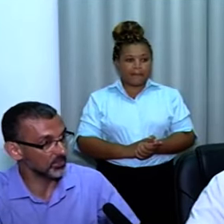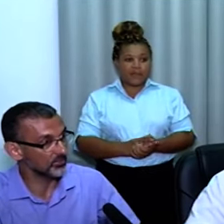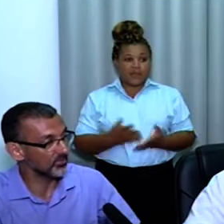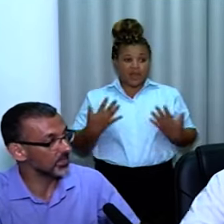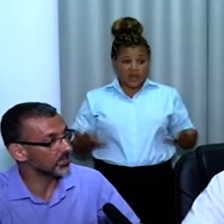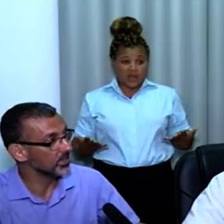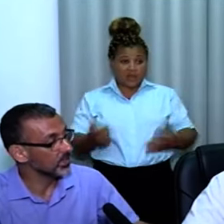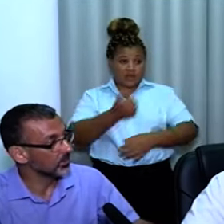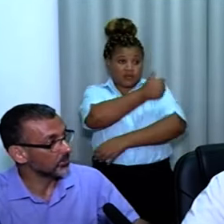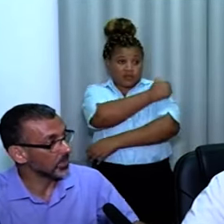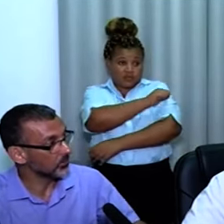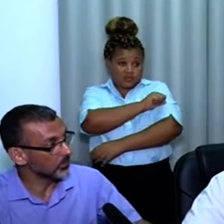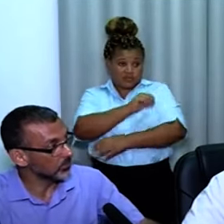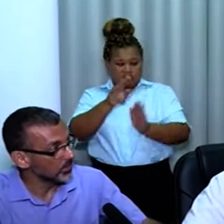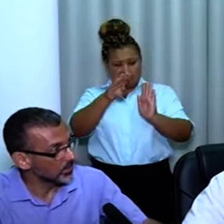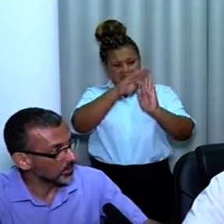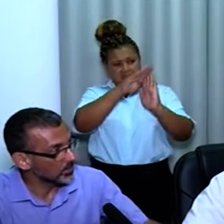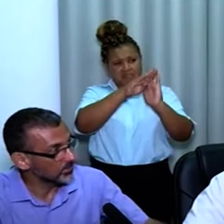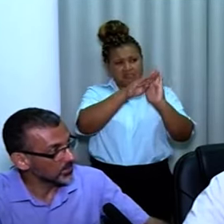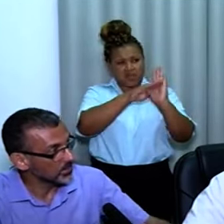fini, faire un plan pour